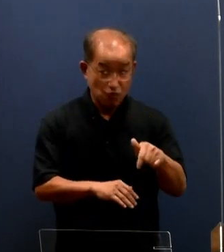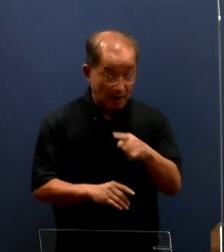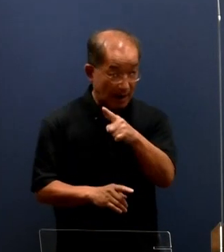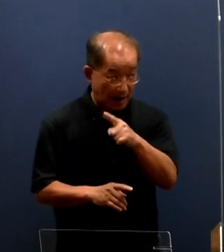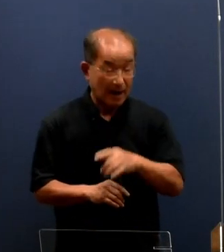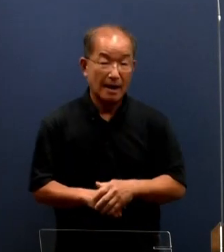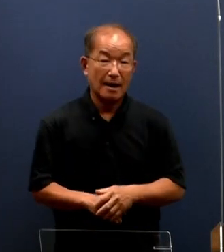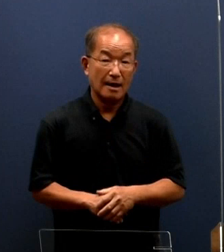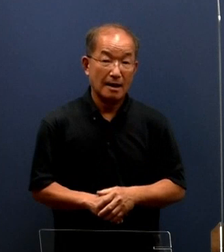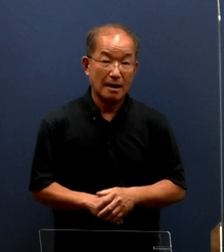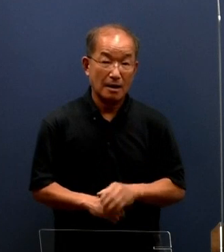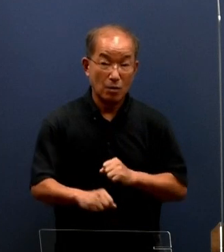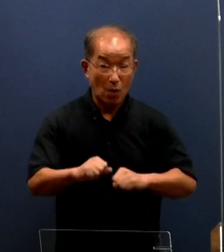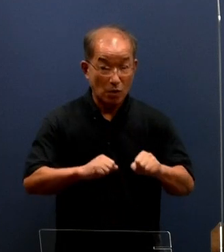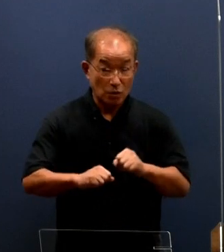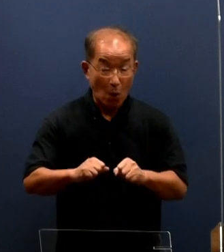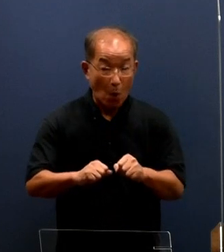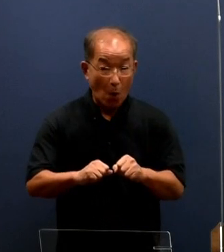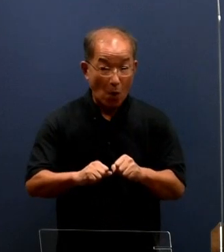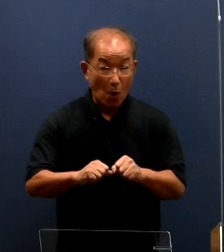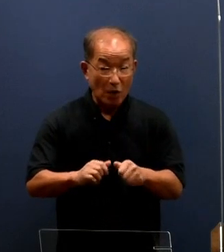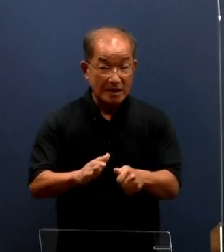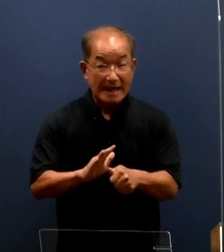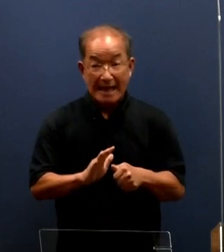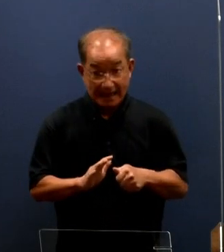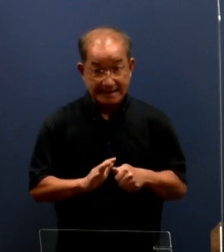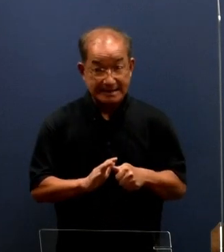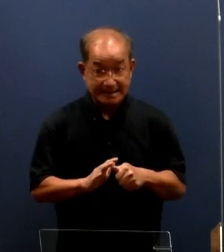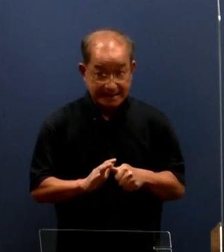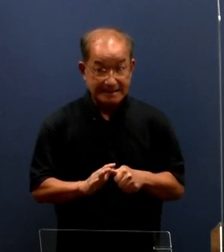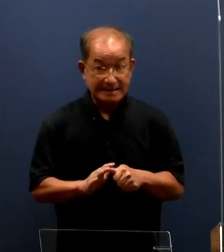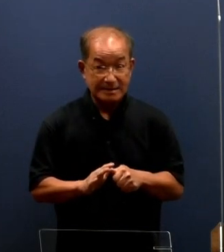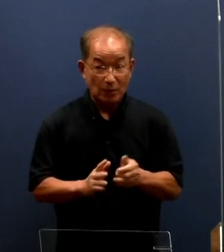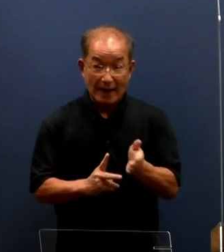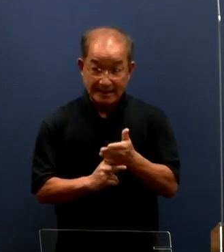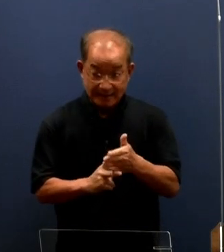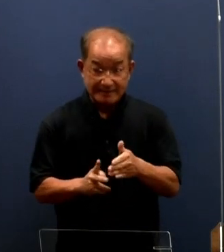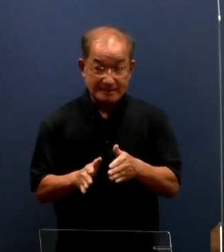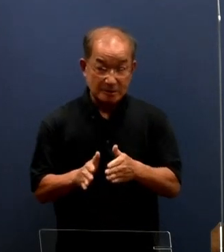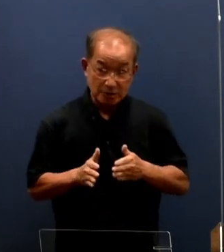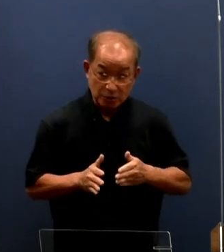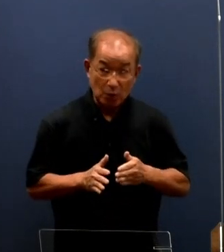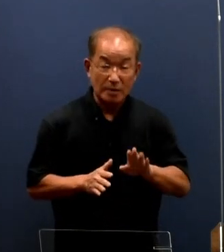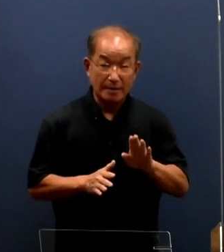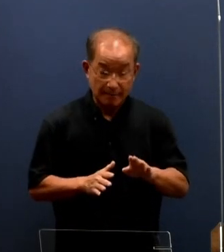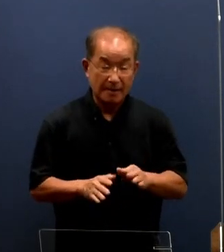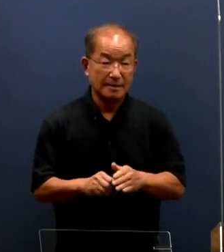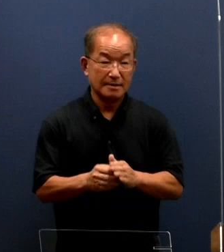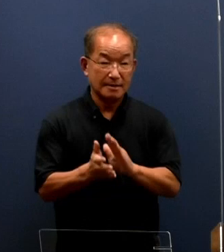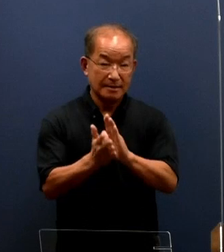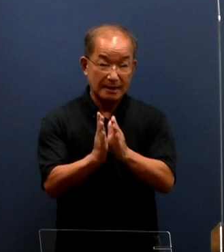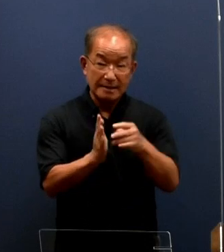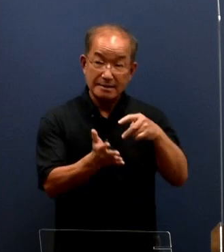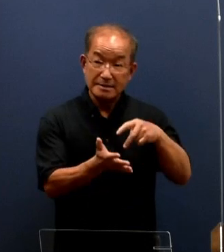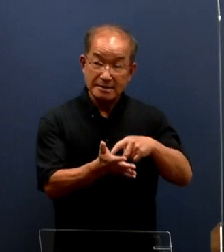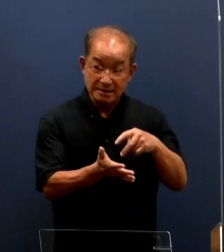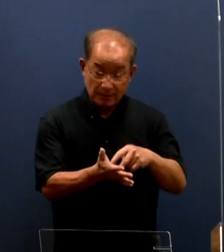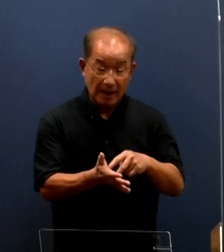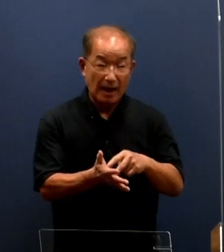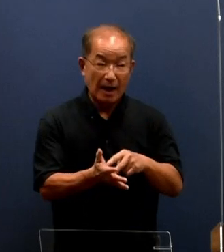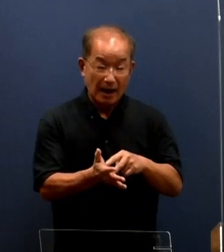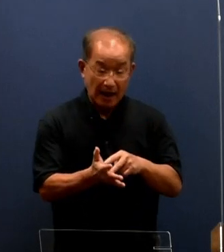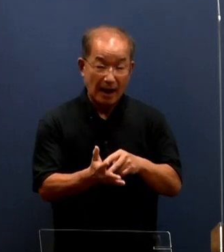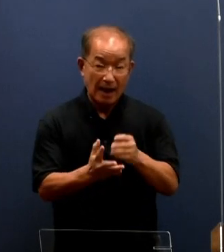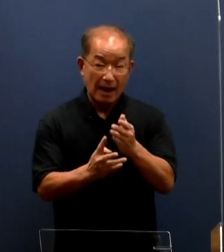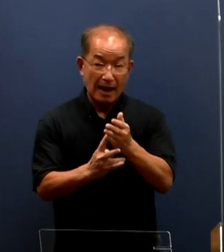その行動制限に慎重な姿勢を示しているところであります。各県知事もこの点についてはこう考えが分かれているところであ